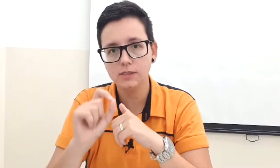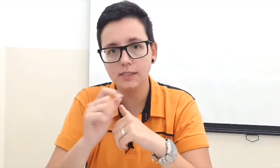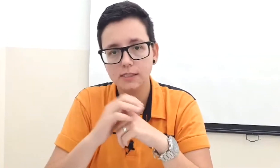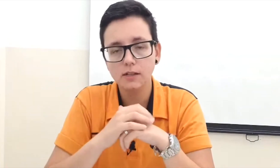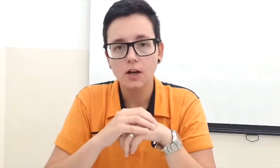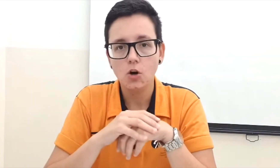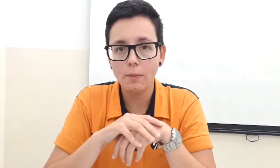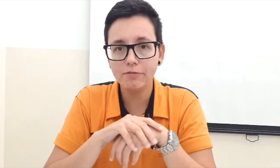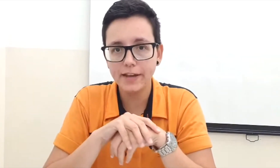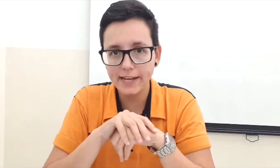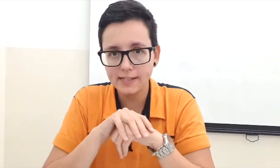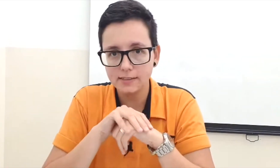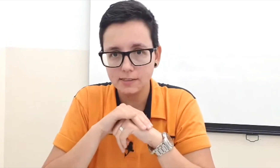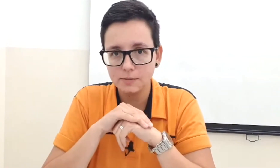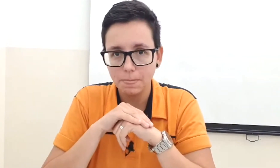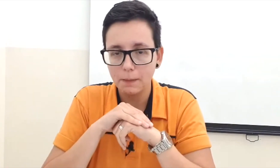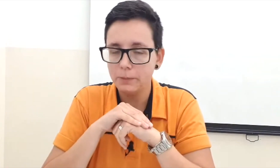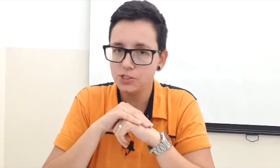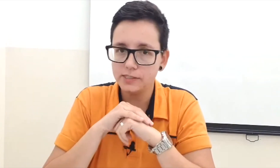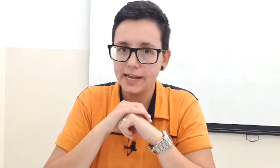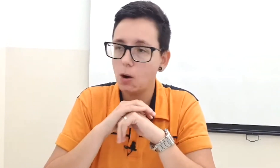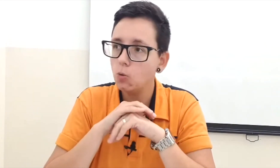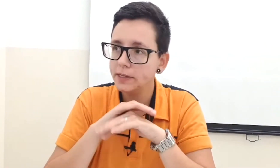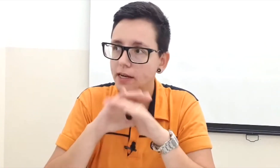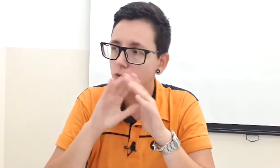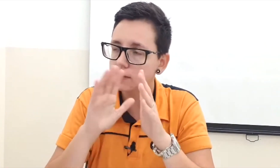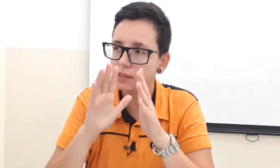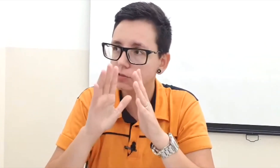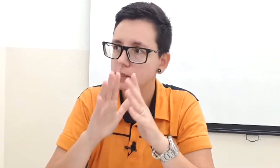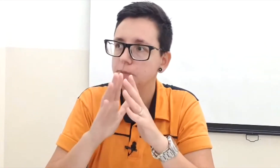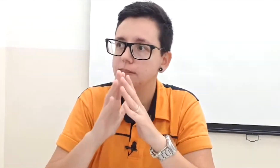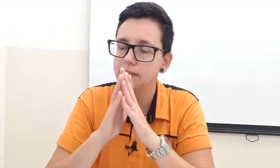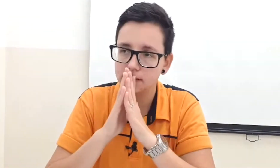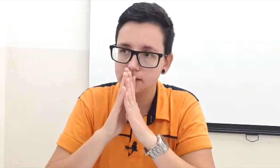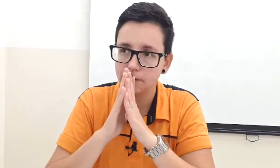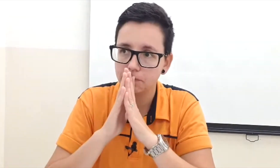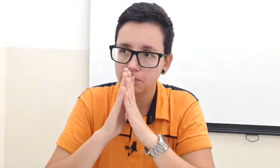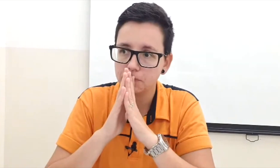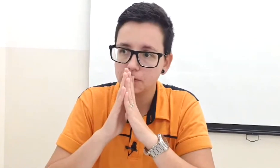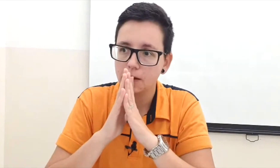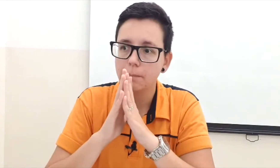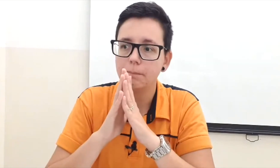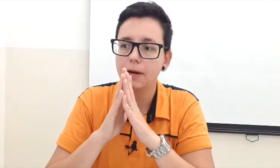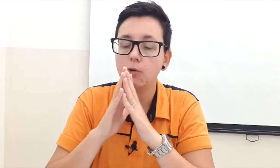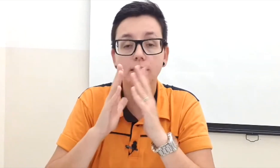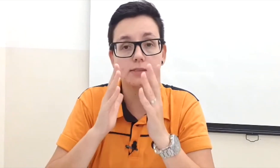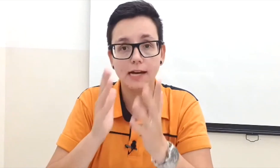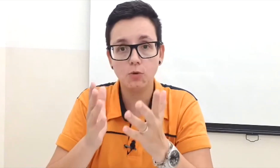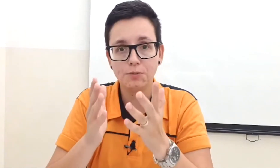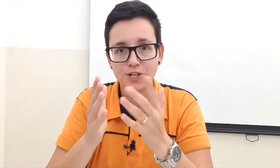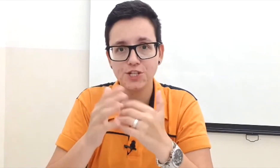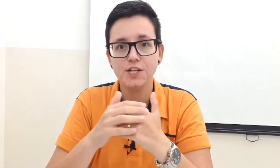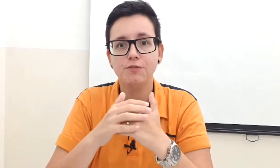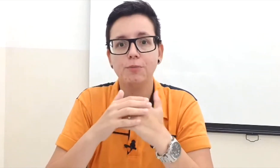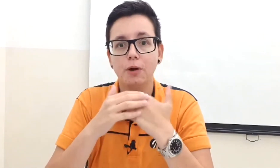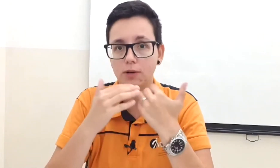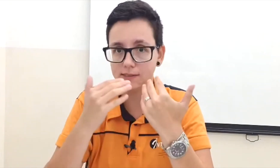conseguir. Uma vez me disseram, a única coisa que você precisa para alcançar um objetivo, para alcançar